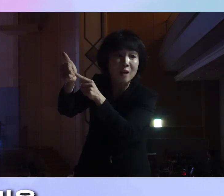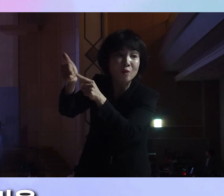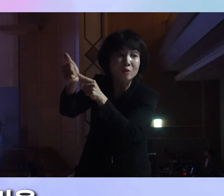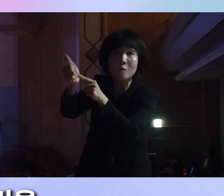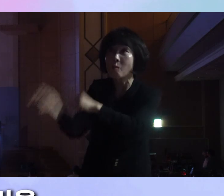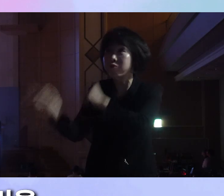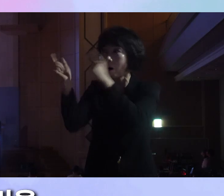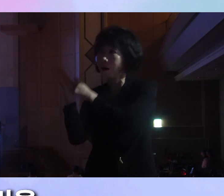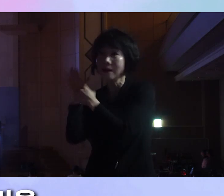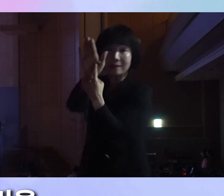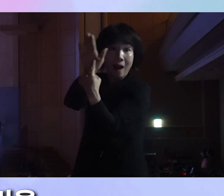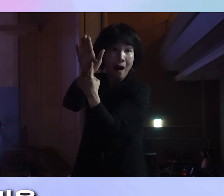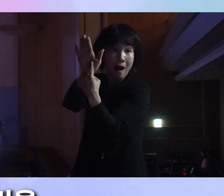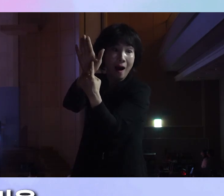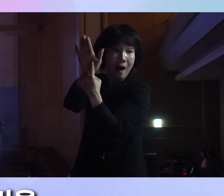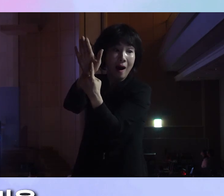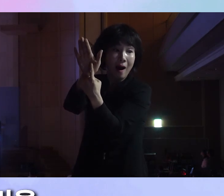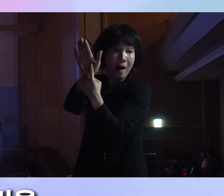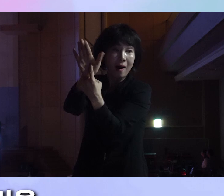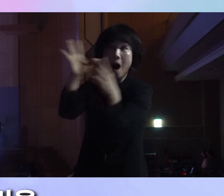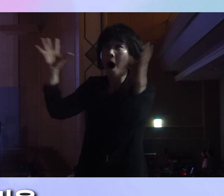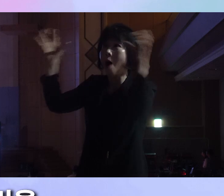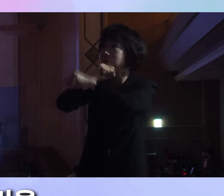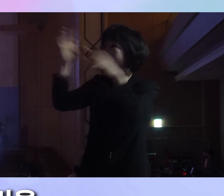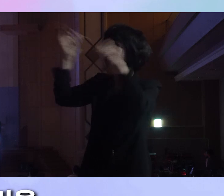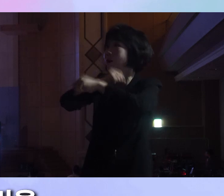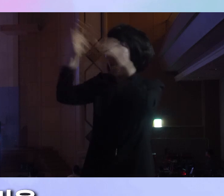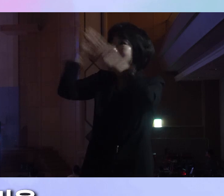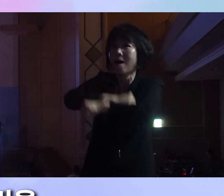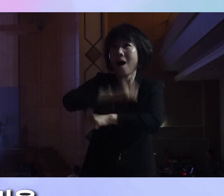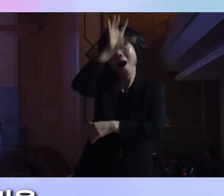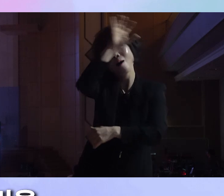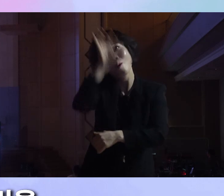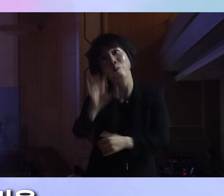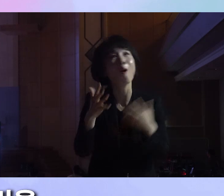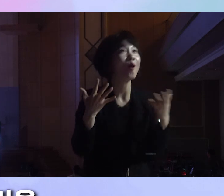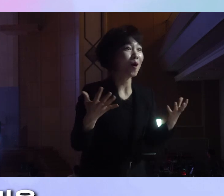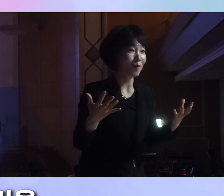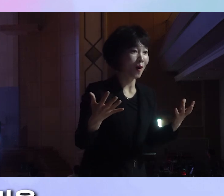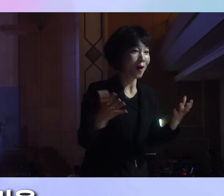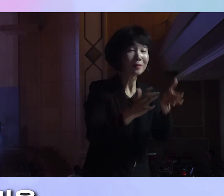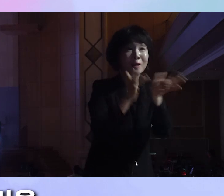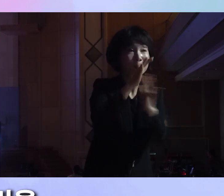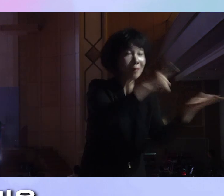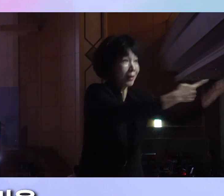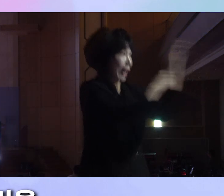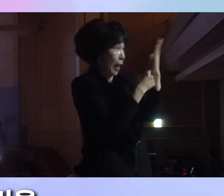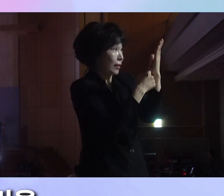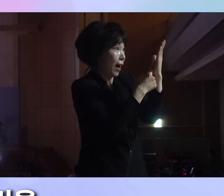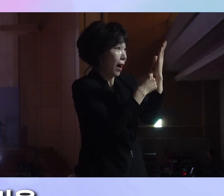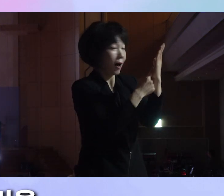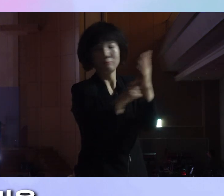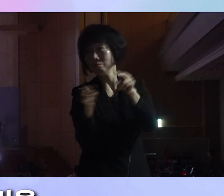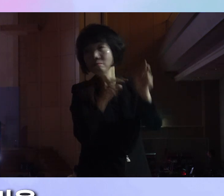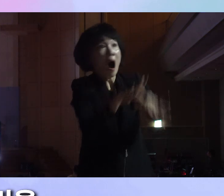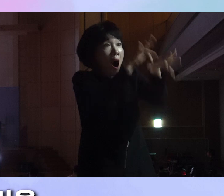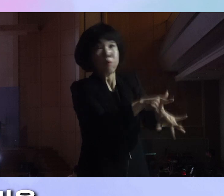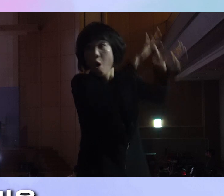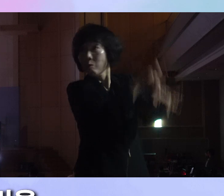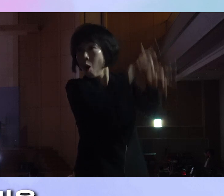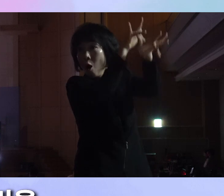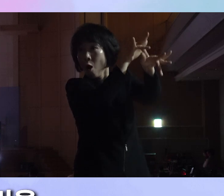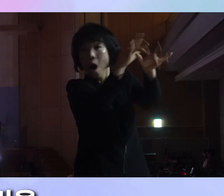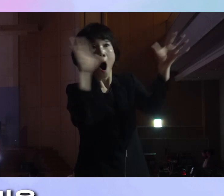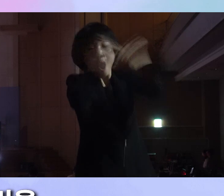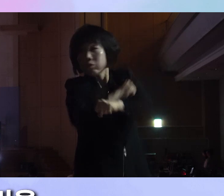나타났다가 사라지세요. 나타났다가 또 사라지세요.